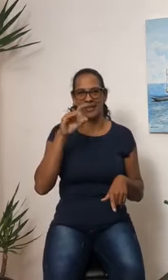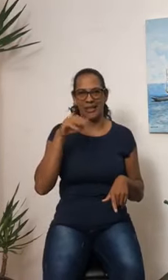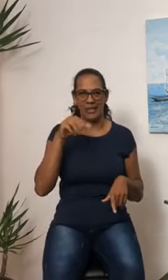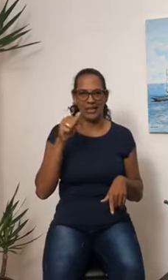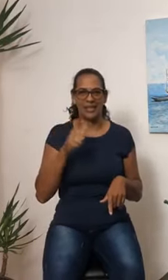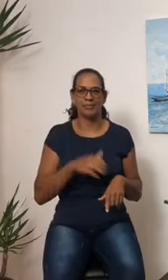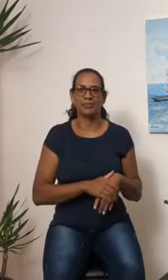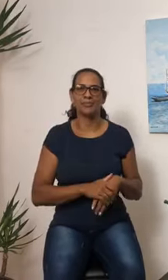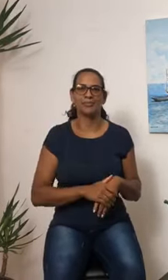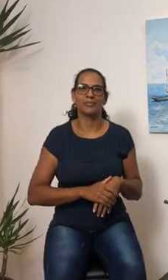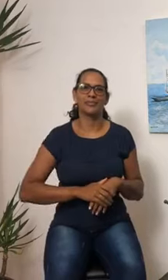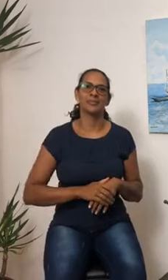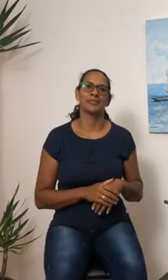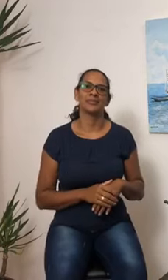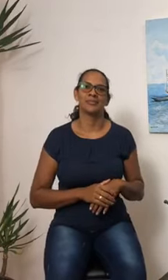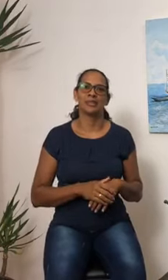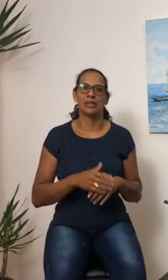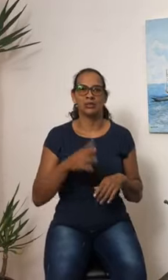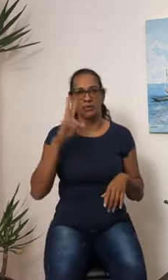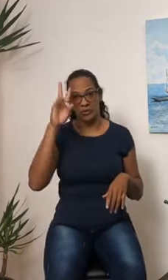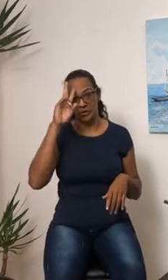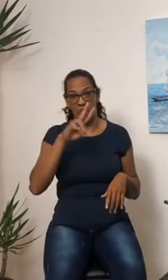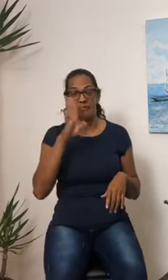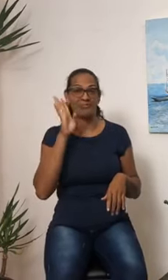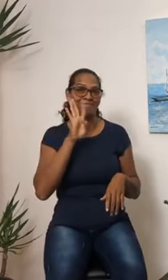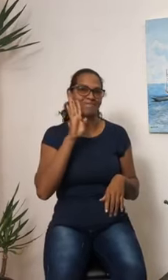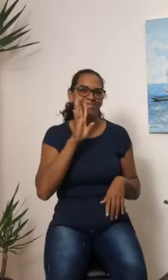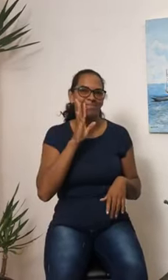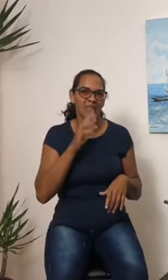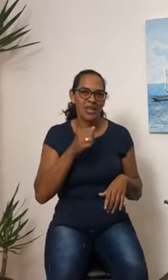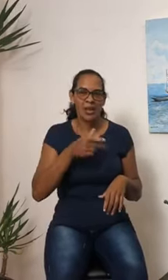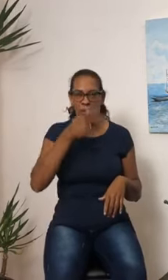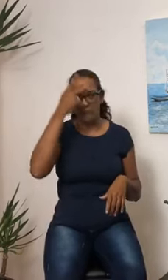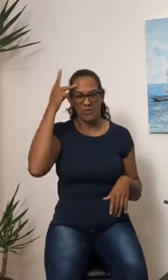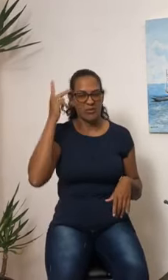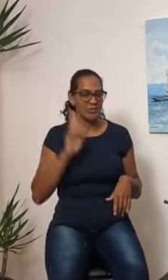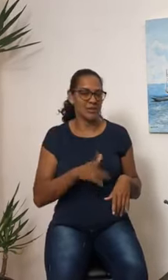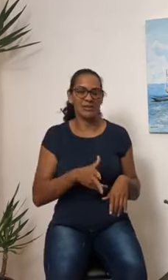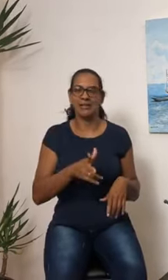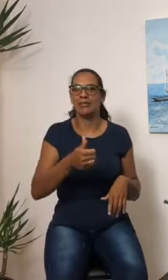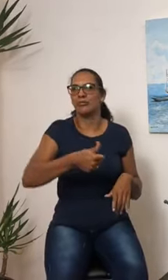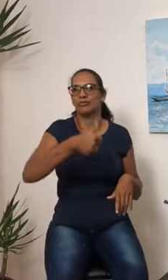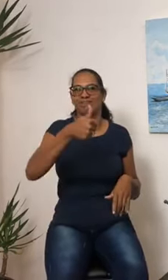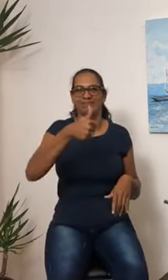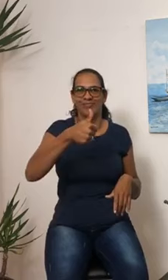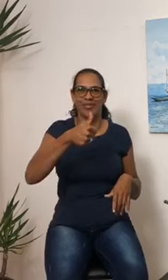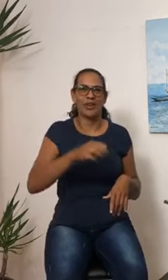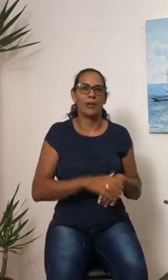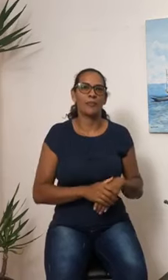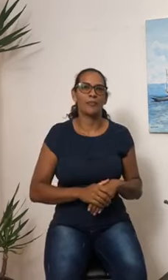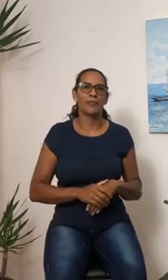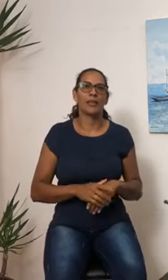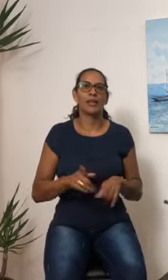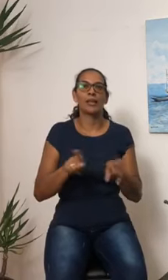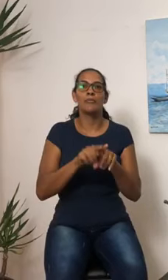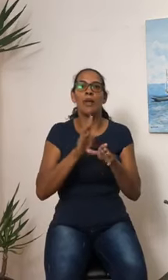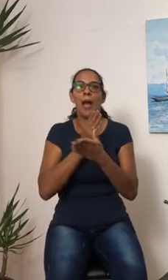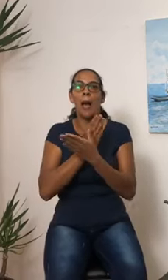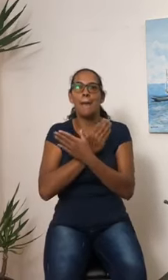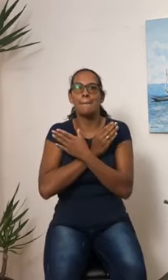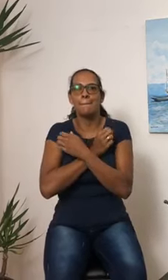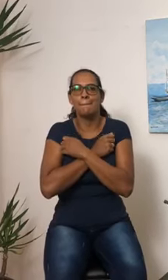legais, né? Eu tô vendo daqui, pô, bacana. É isso aí, sempre o povo nos prestigiando, entendendo. E um abraço para os